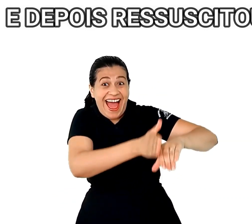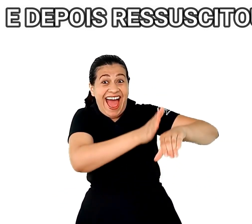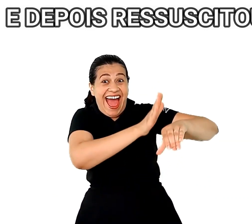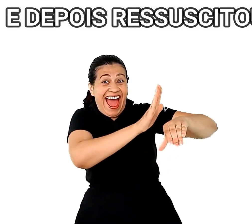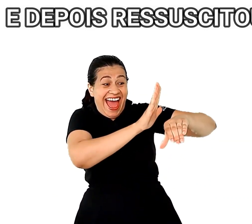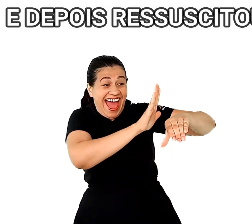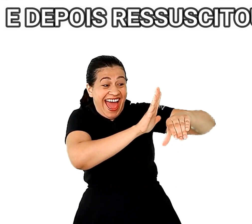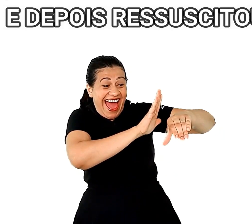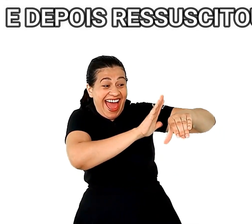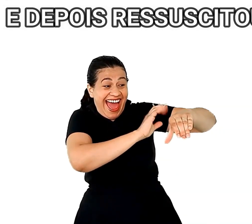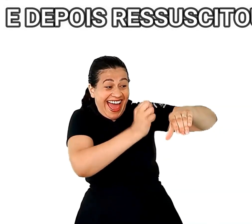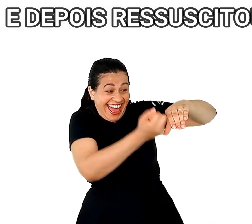morreu e